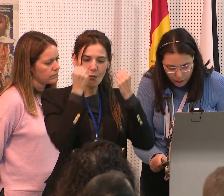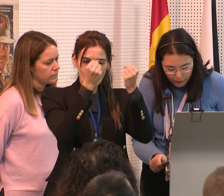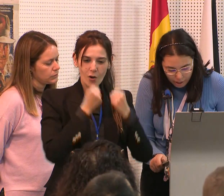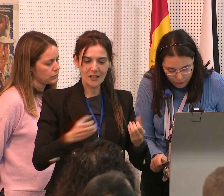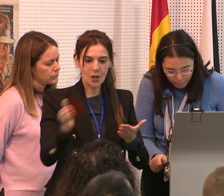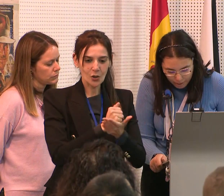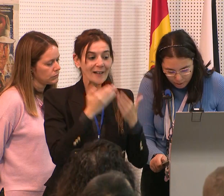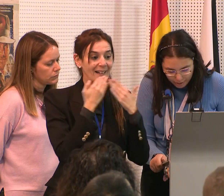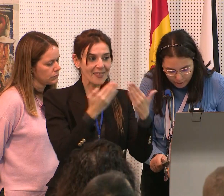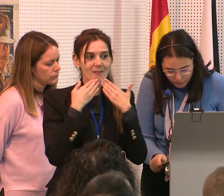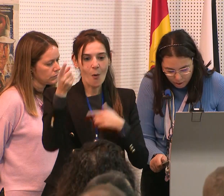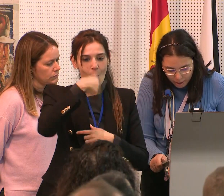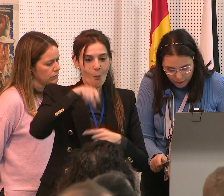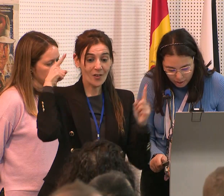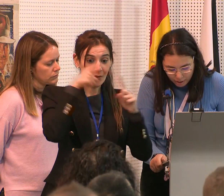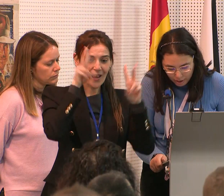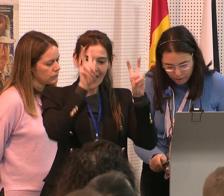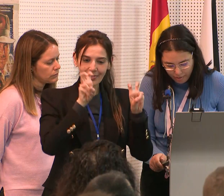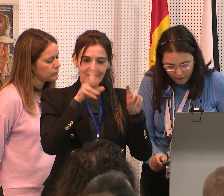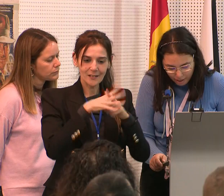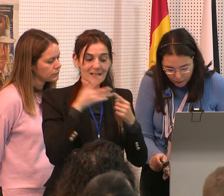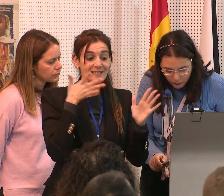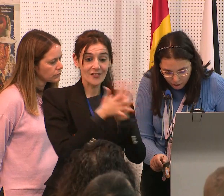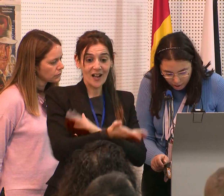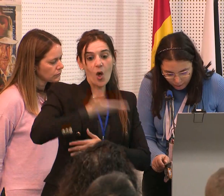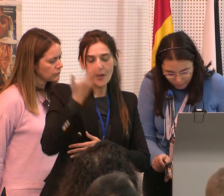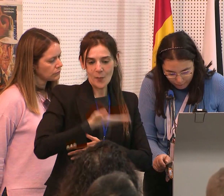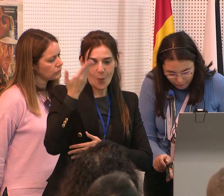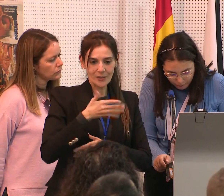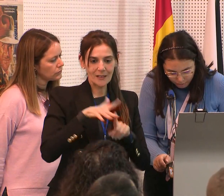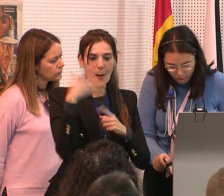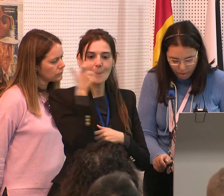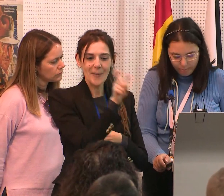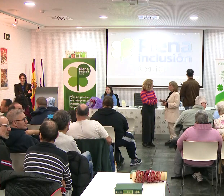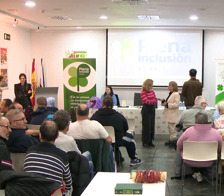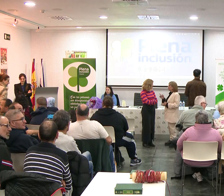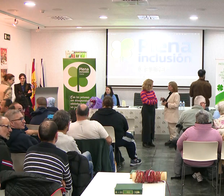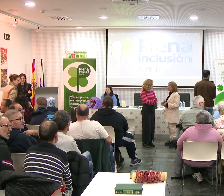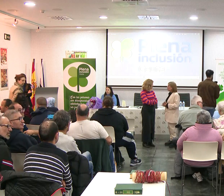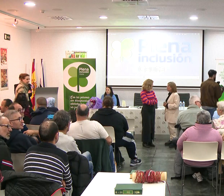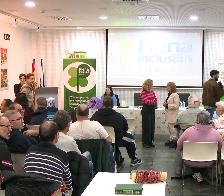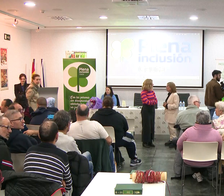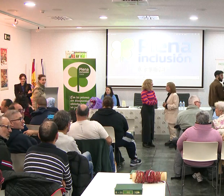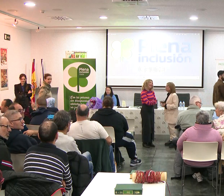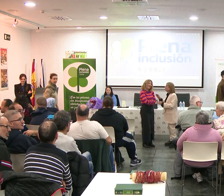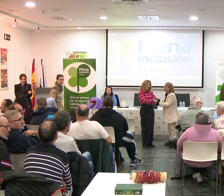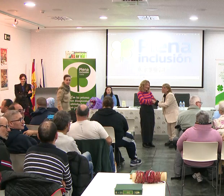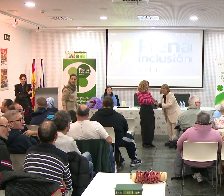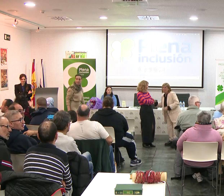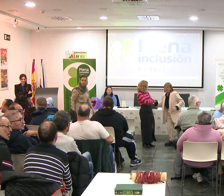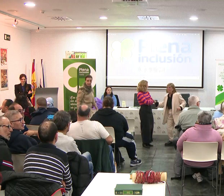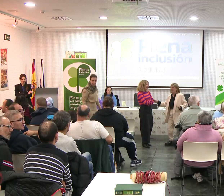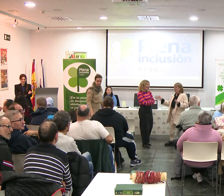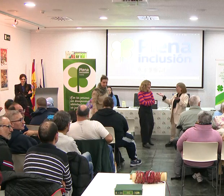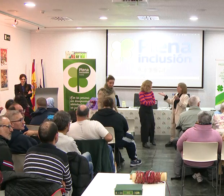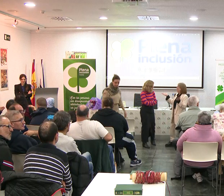fortaleza. Gracias por enseñarnos el significado de la palabra fuerte. Un esfuerzo que en la celebración del 8